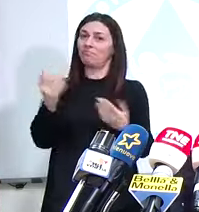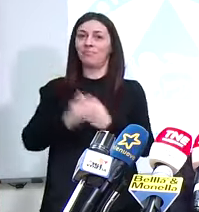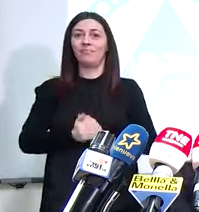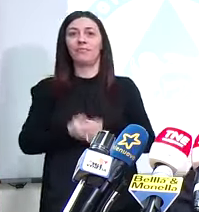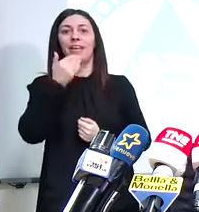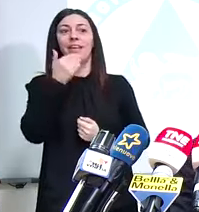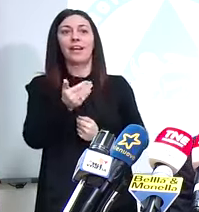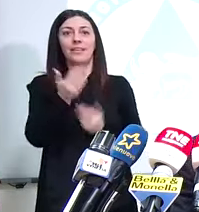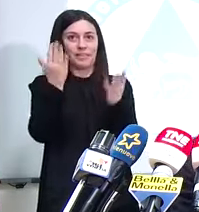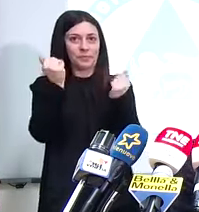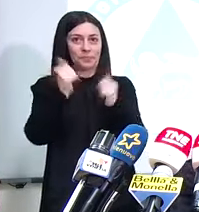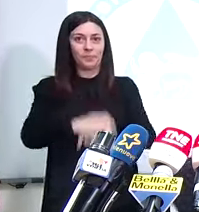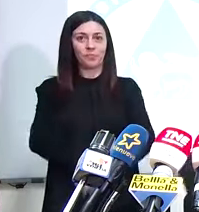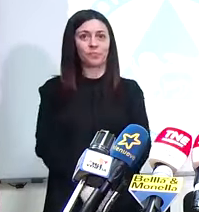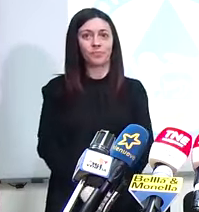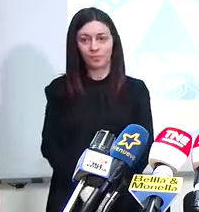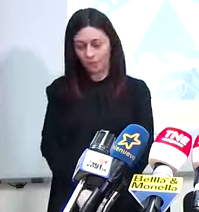accetterei